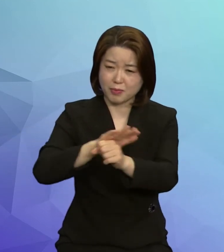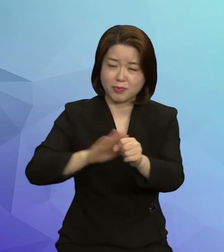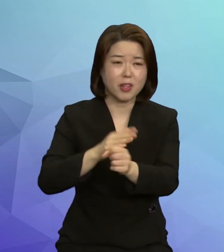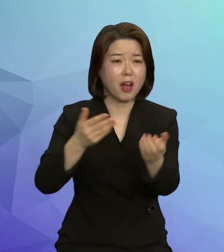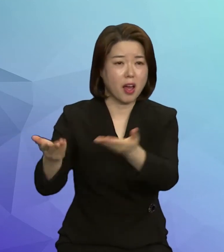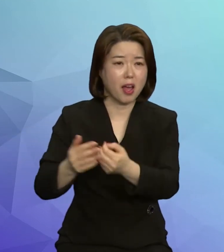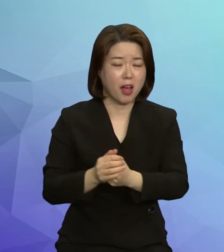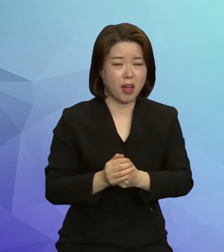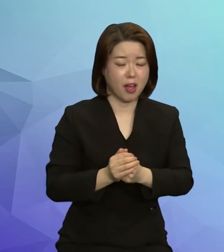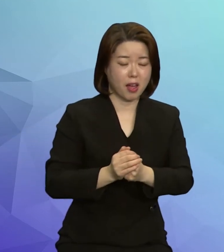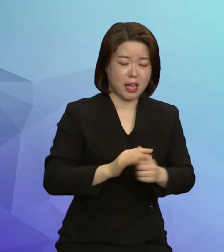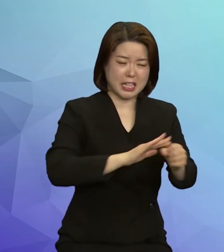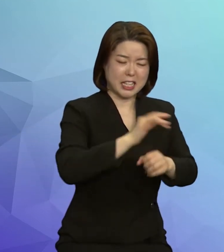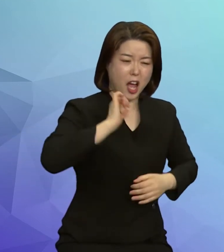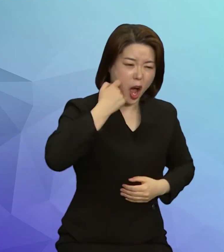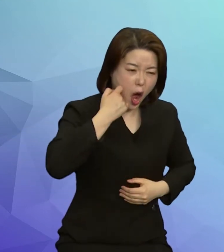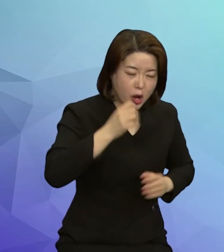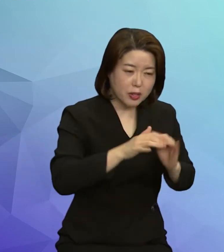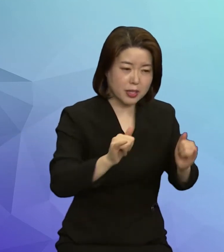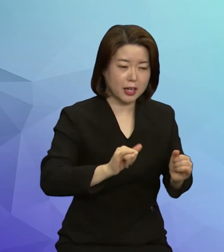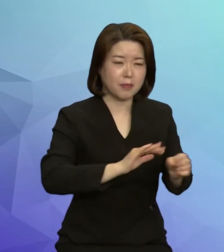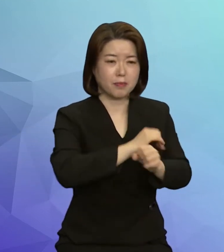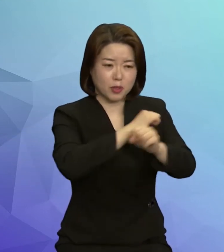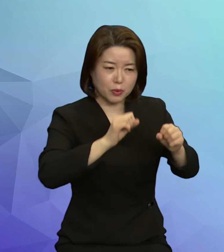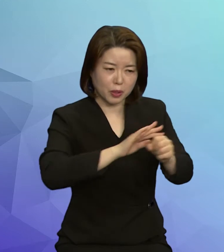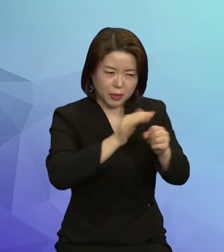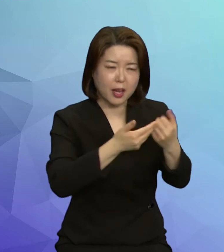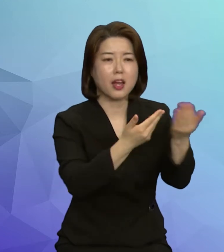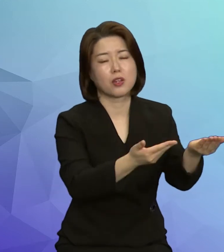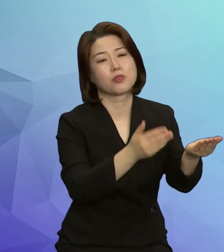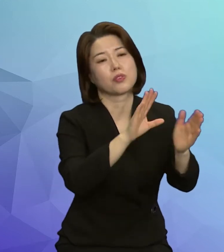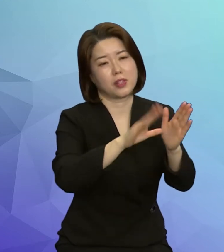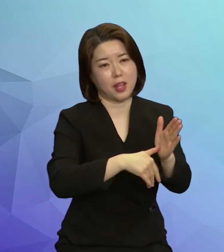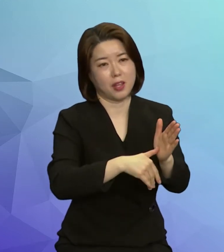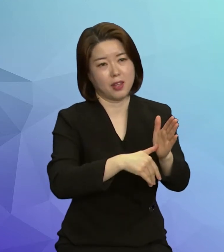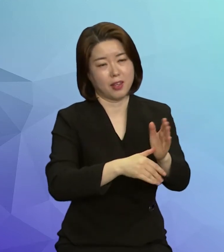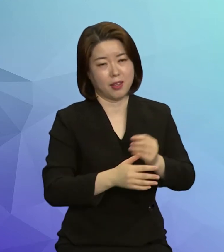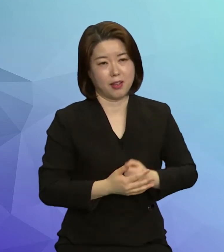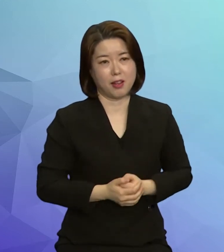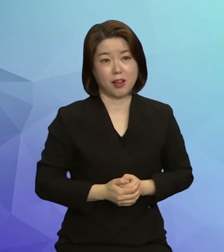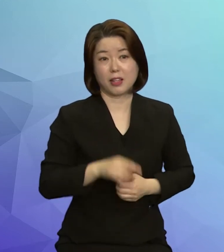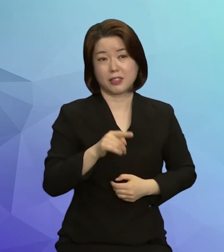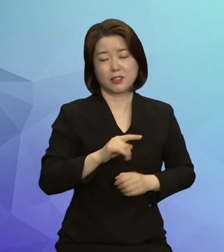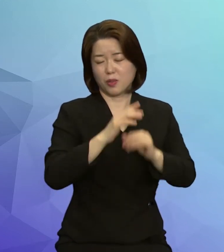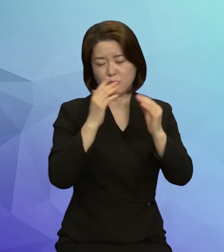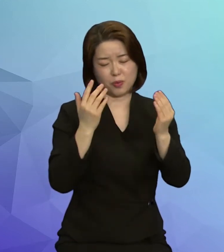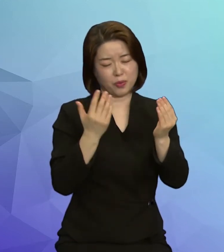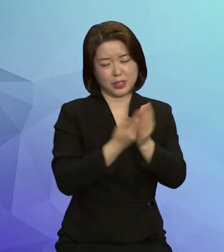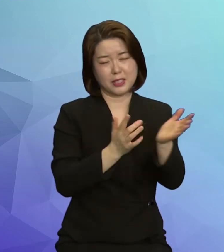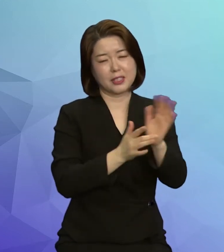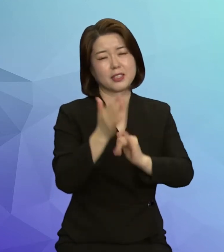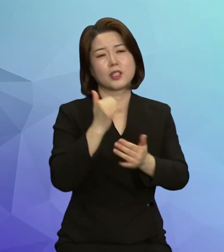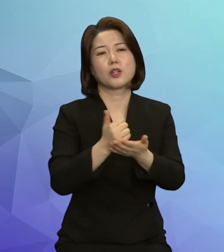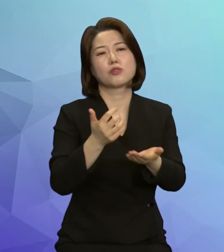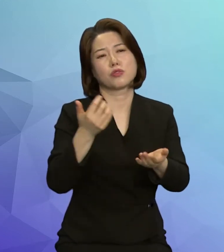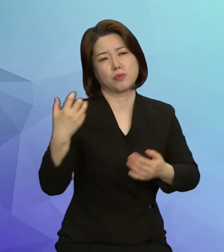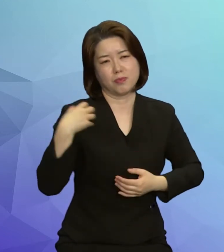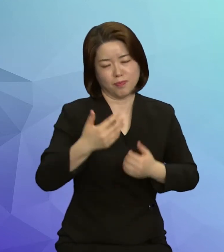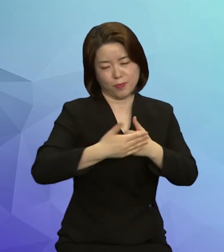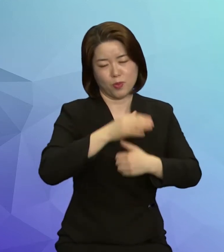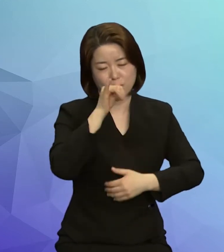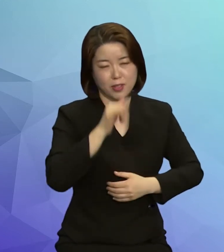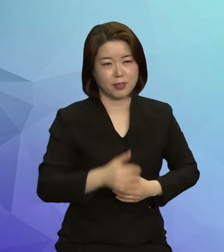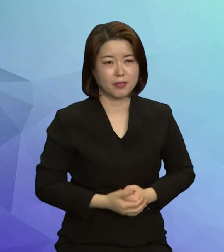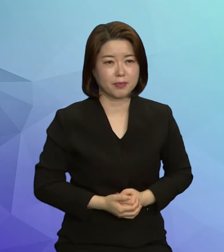사람을 용서하고 사랑할 수 없는 사람을 사랑하는 것을 볼 때, 그건 전적으로 예수님이 하시는 일인